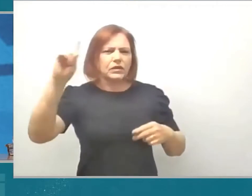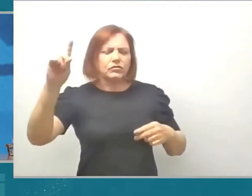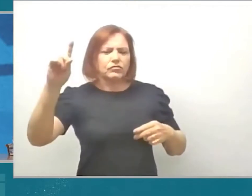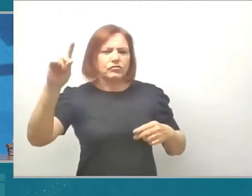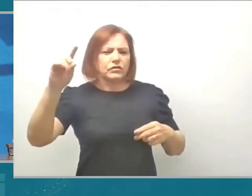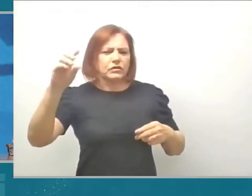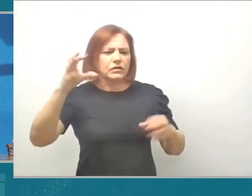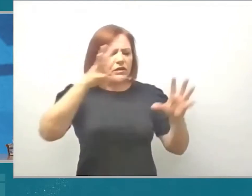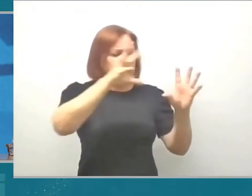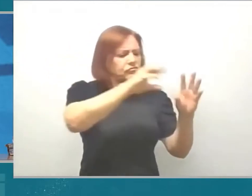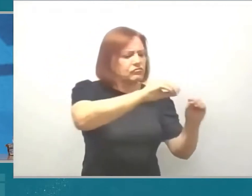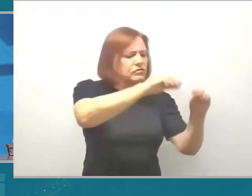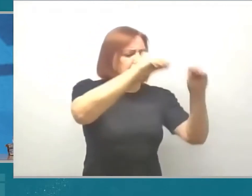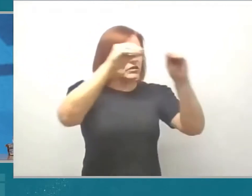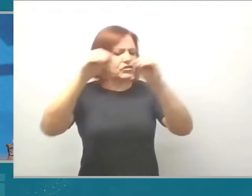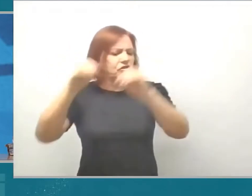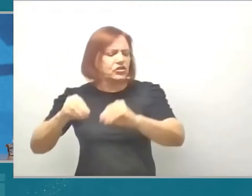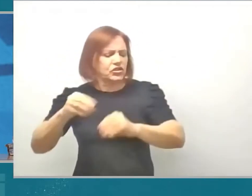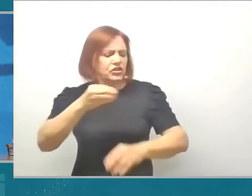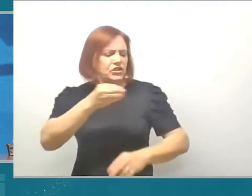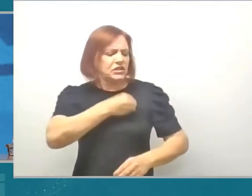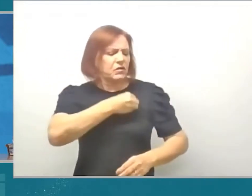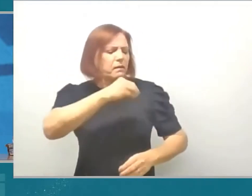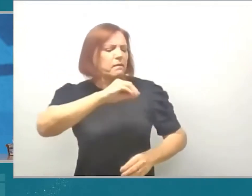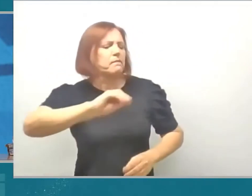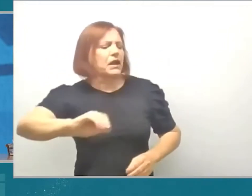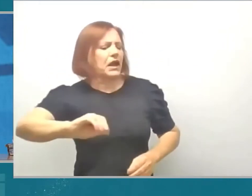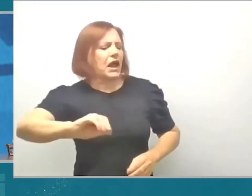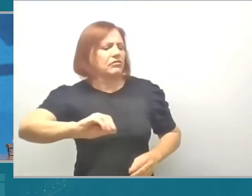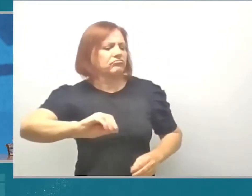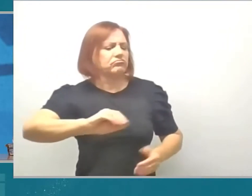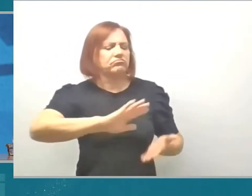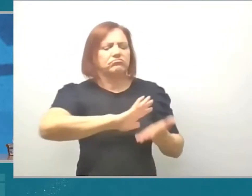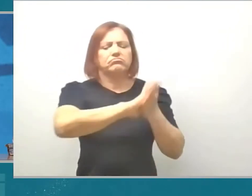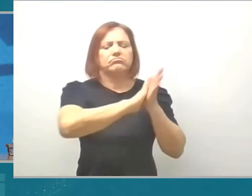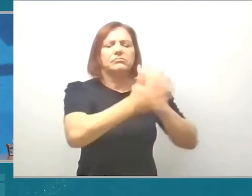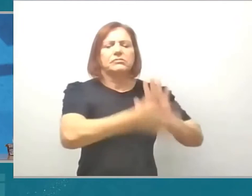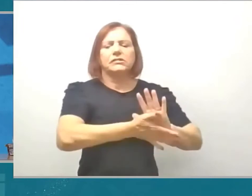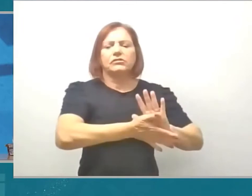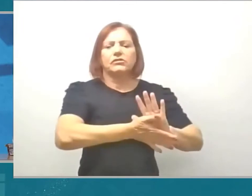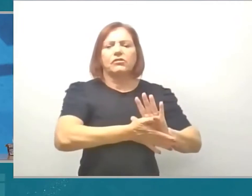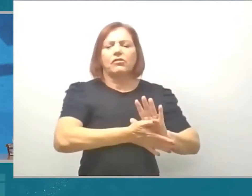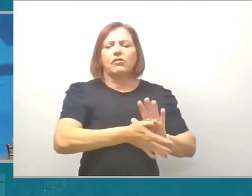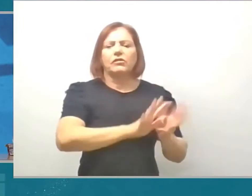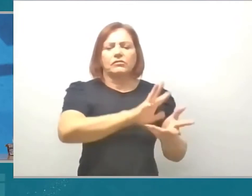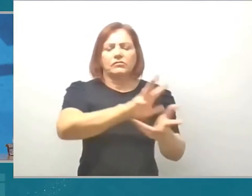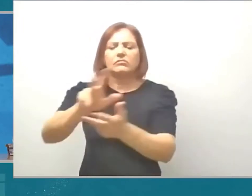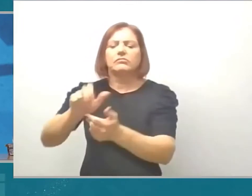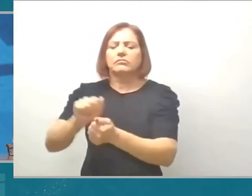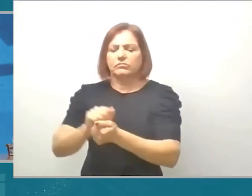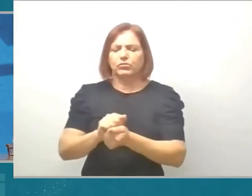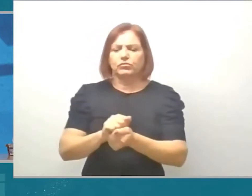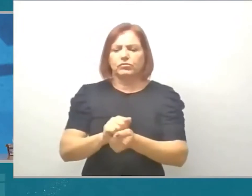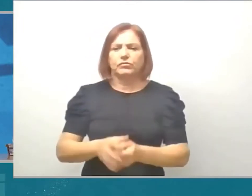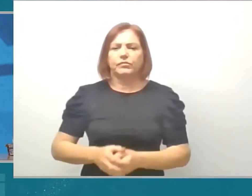Somente esse Jesus era o Cordeiro de Deus que tira o pecado do mundo. E